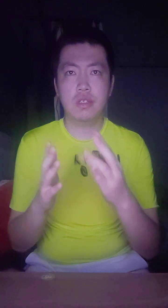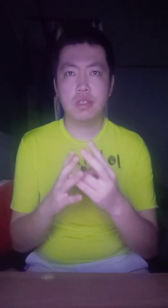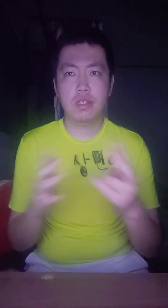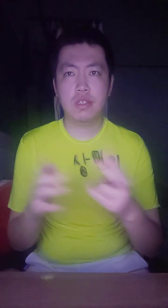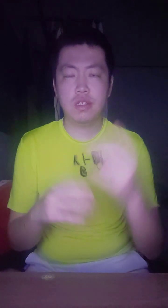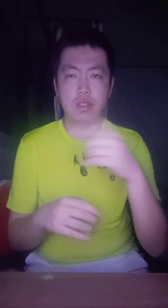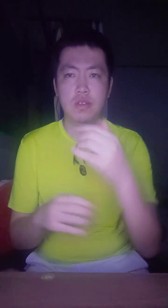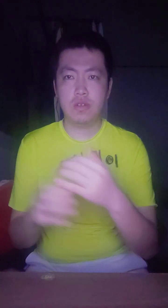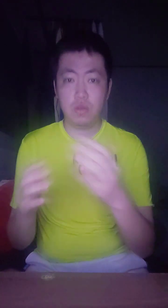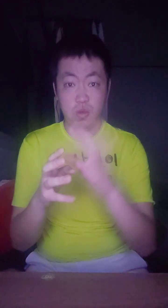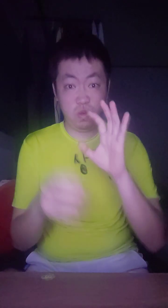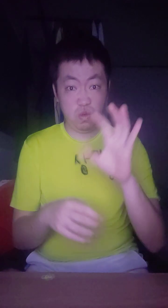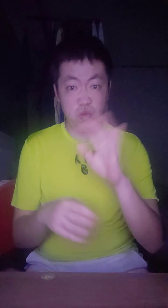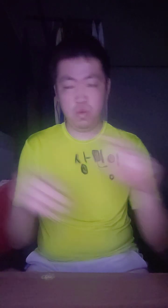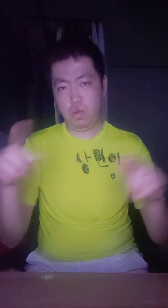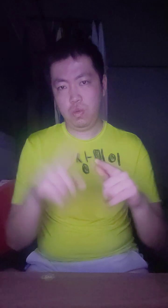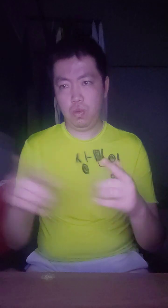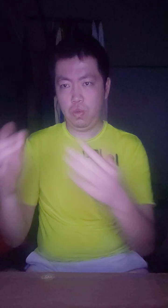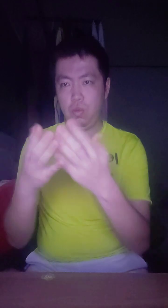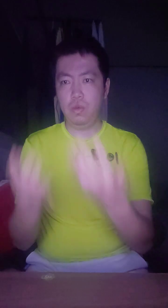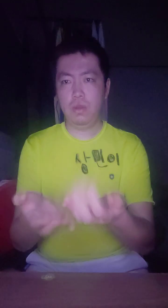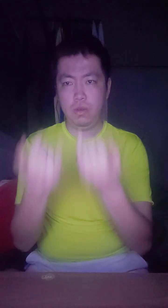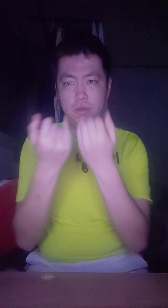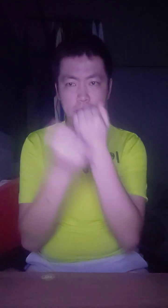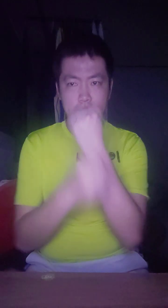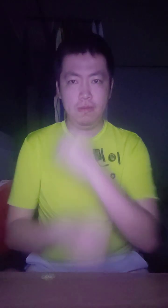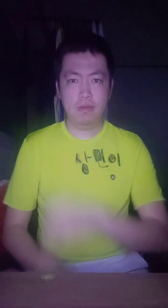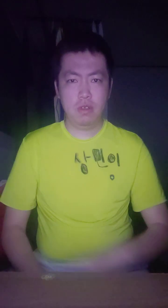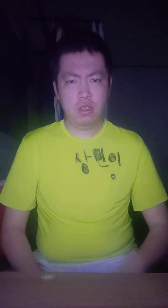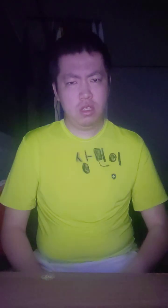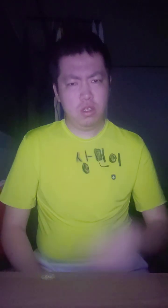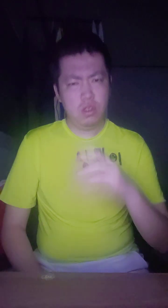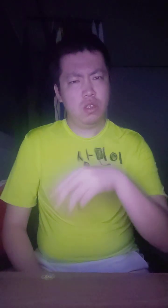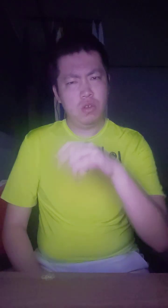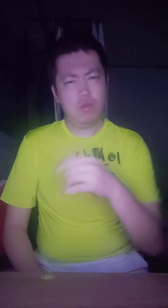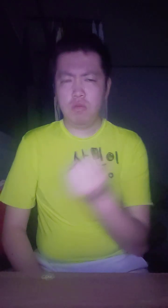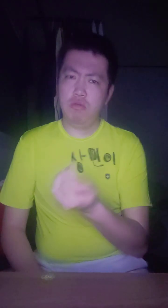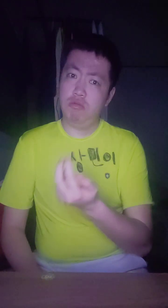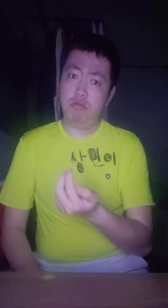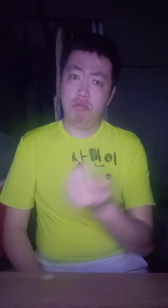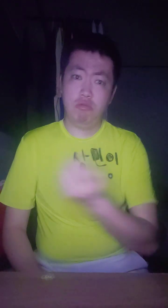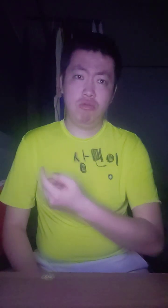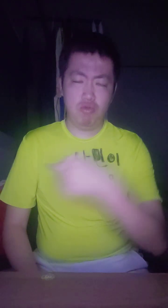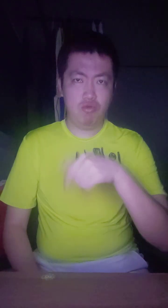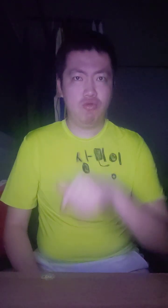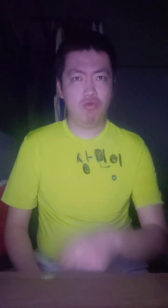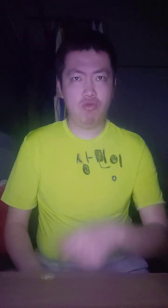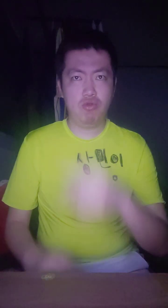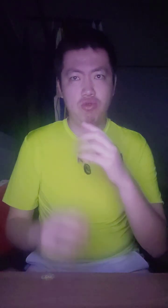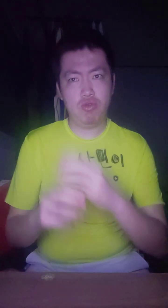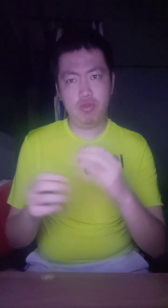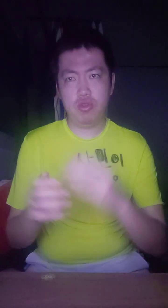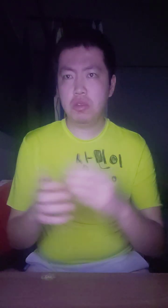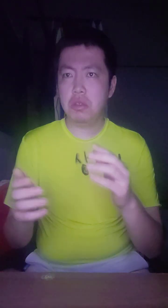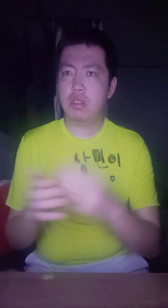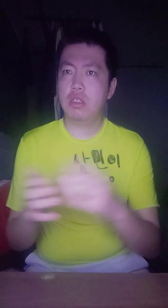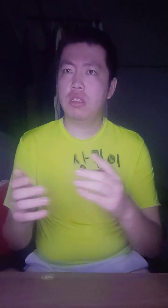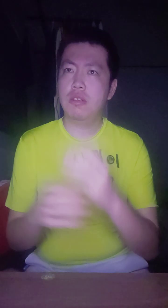년간 공중 화장실로 이용을 해온 상황. 하지만 오수 처리나 배기장치 등에 대한 시설 점검은 제대로 이뤄진 적이